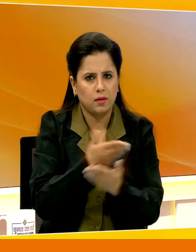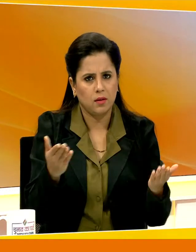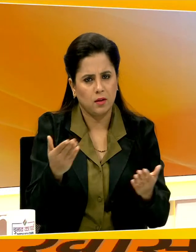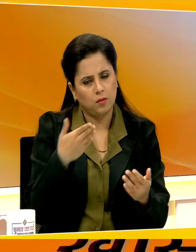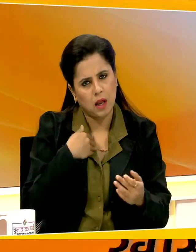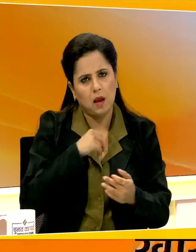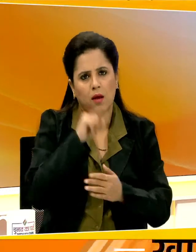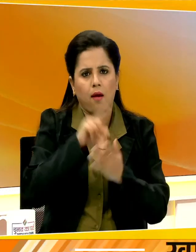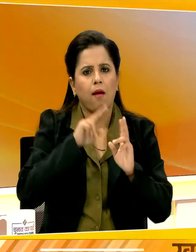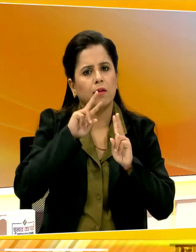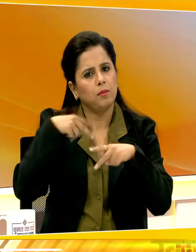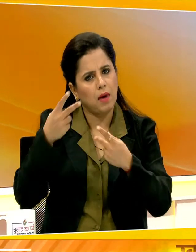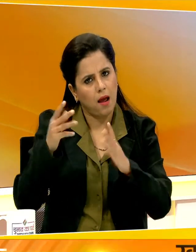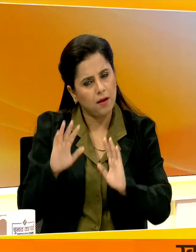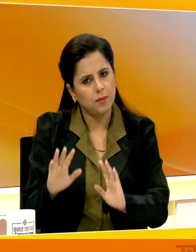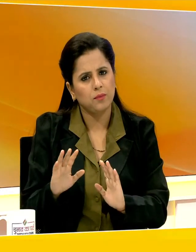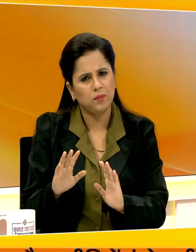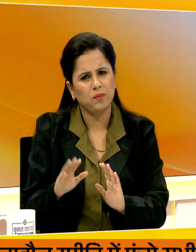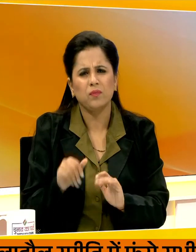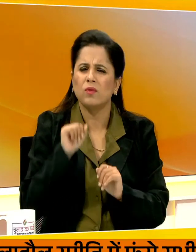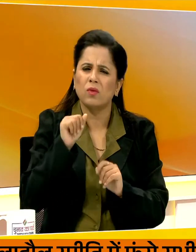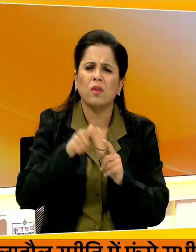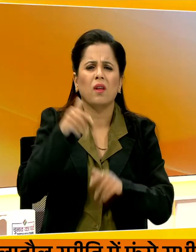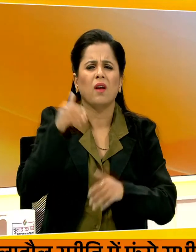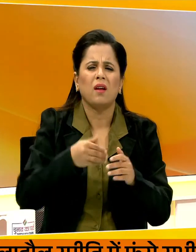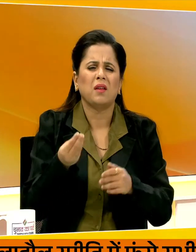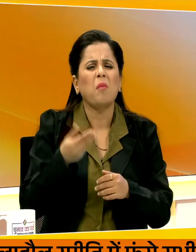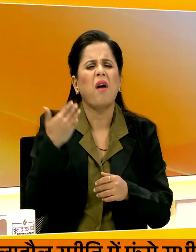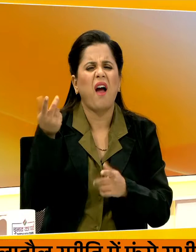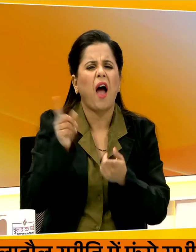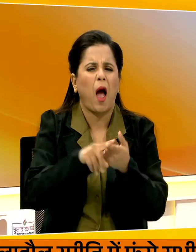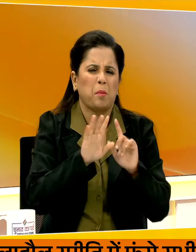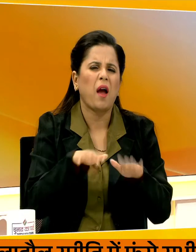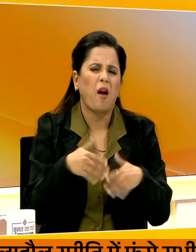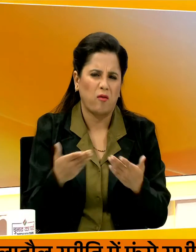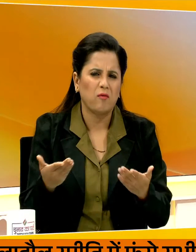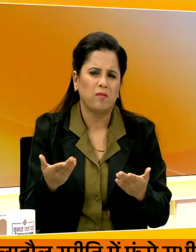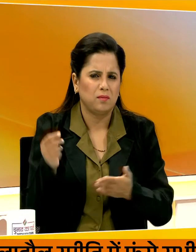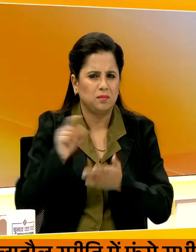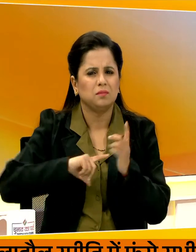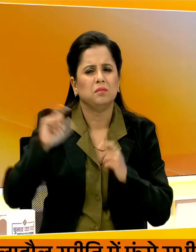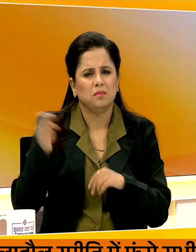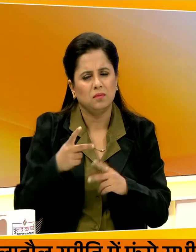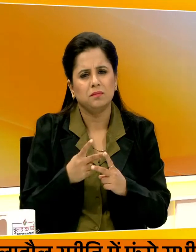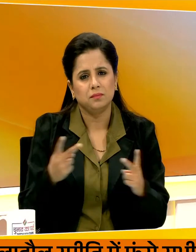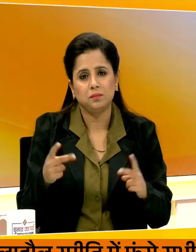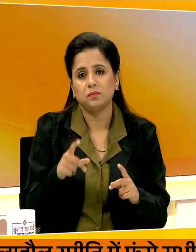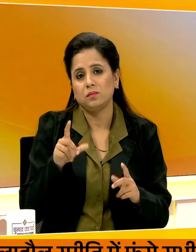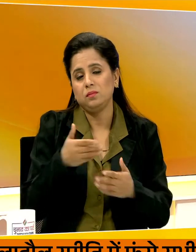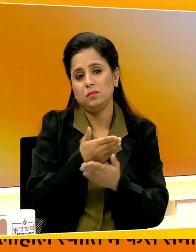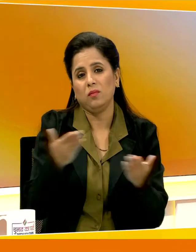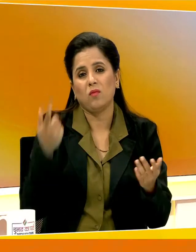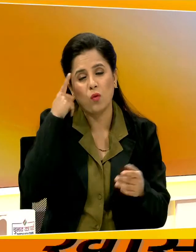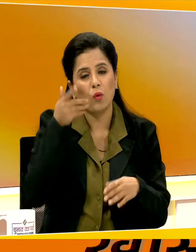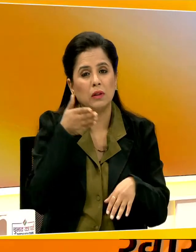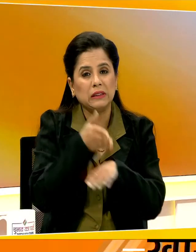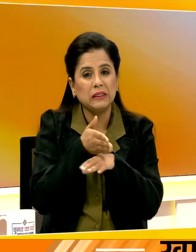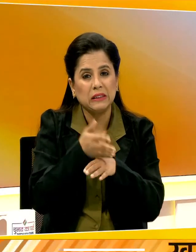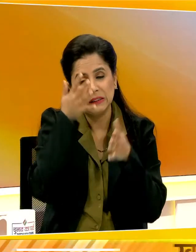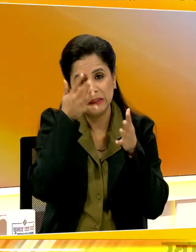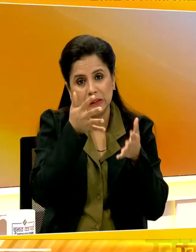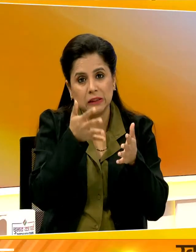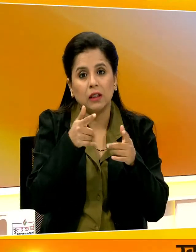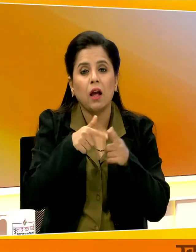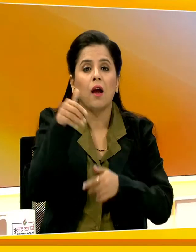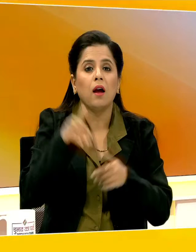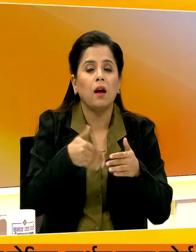लिख के भेजा है। वो उनका भी ये चुनाव में होते रहता है और लोग सताने के लिए, और चुनाव